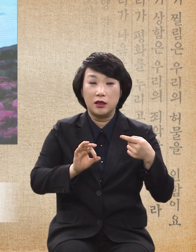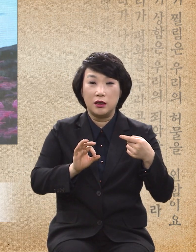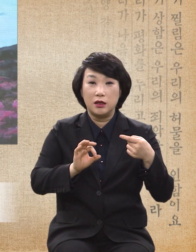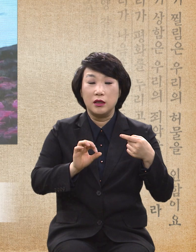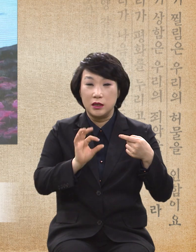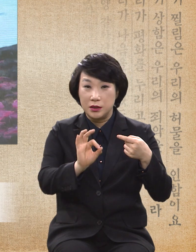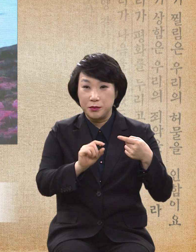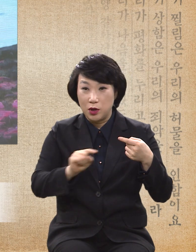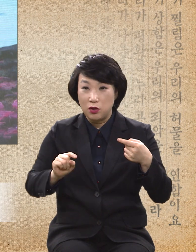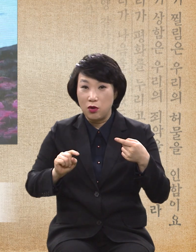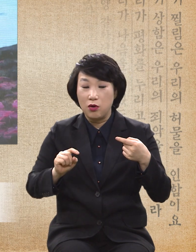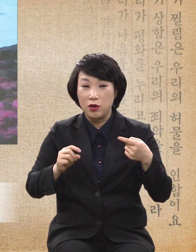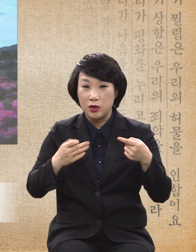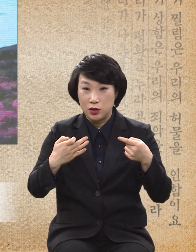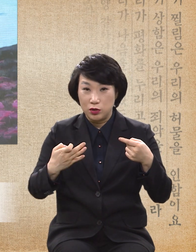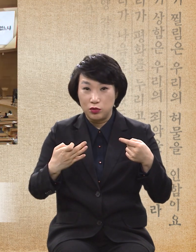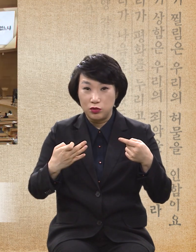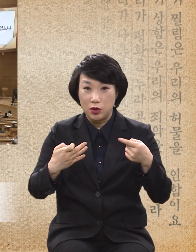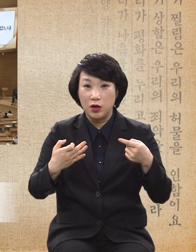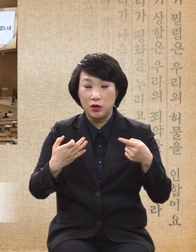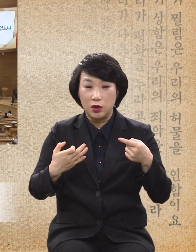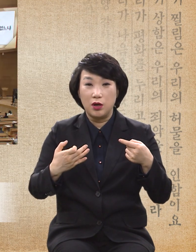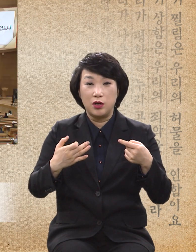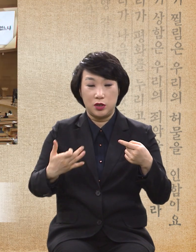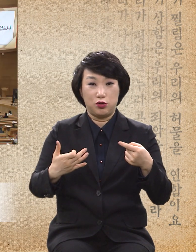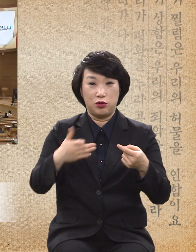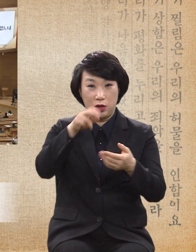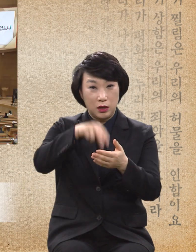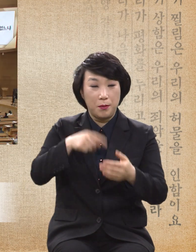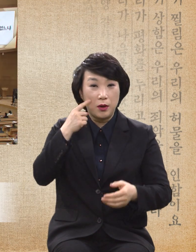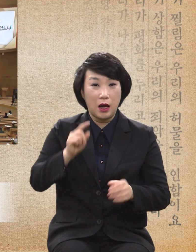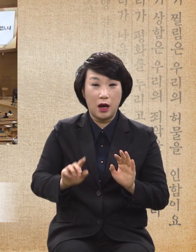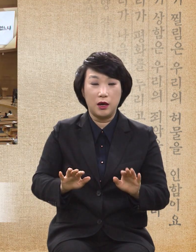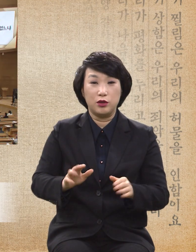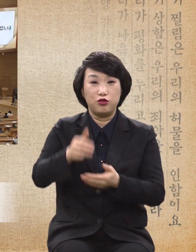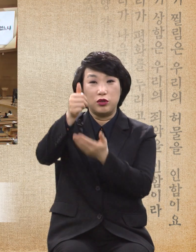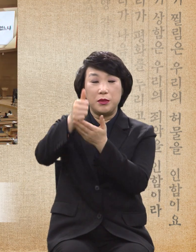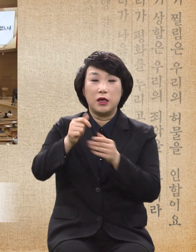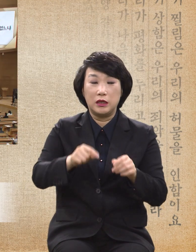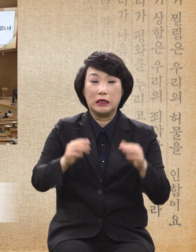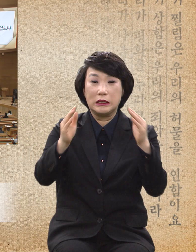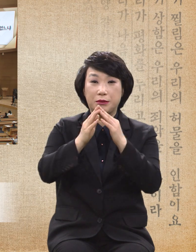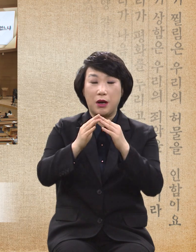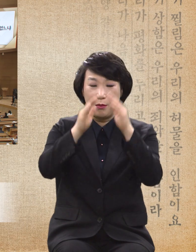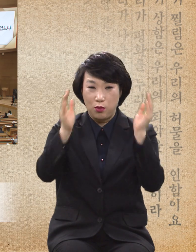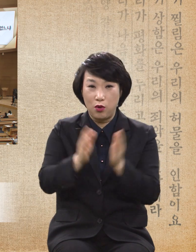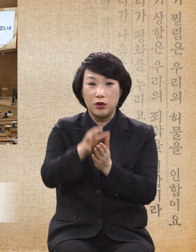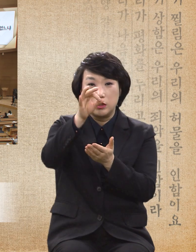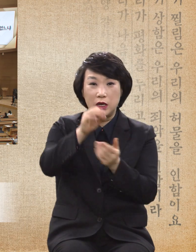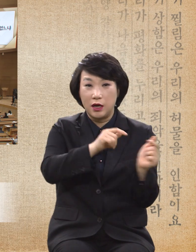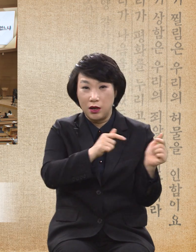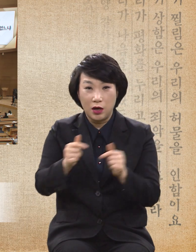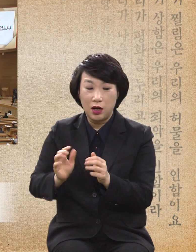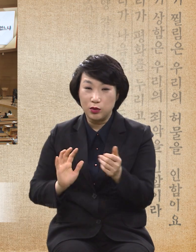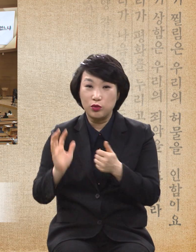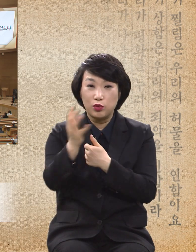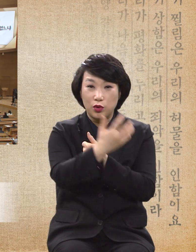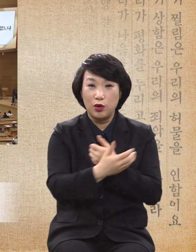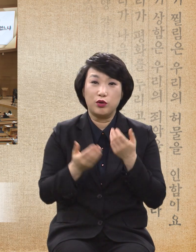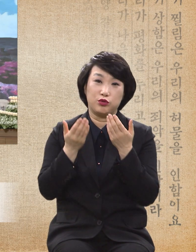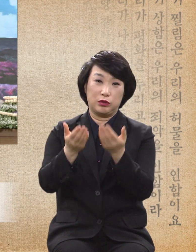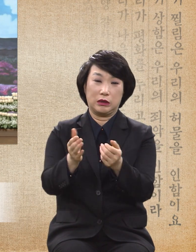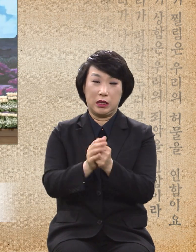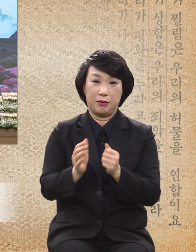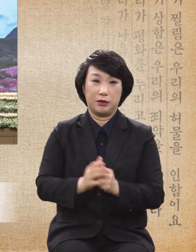19절을 한번 읽어보세요. 주께서 그와 그 집과 그 모든 소유물을 하늘로 두르심이 아니니까.